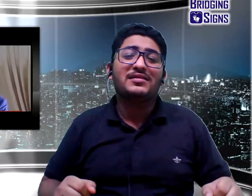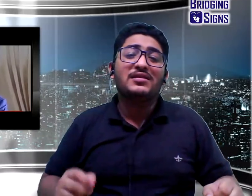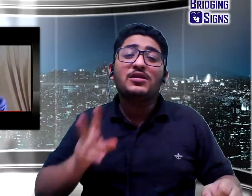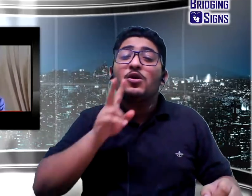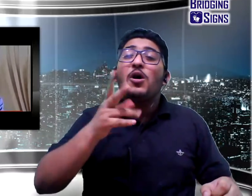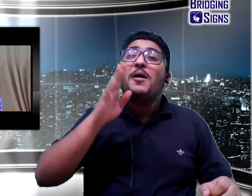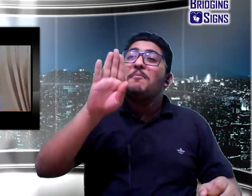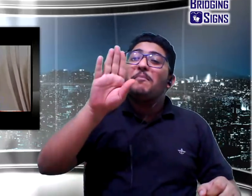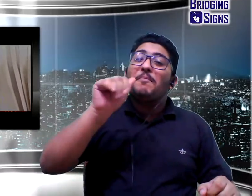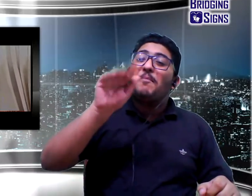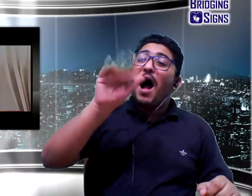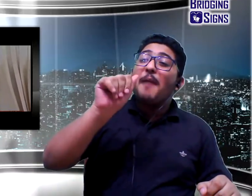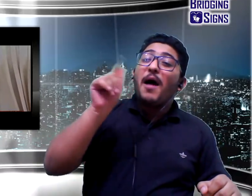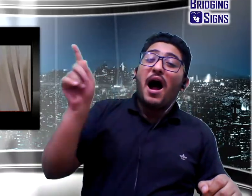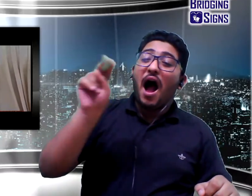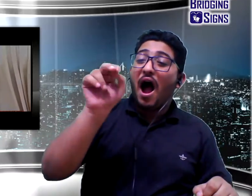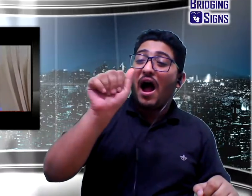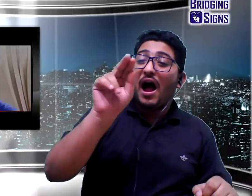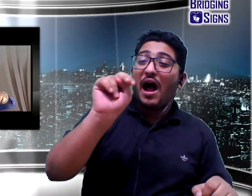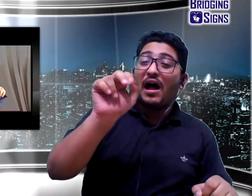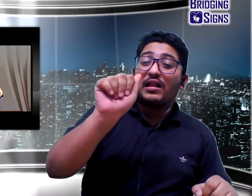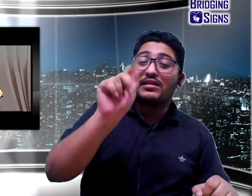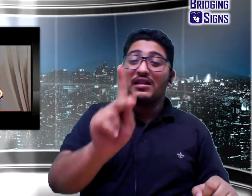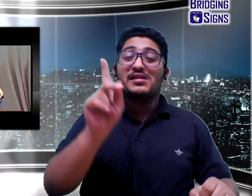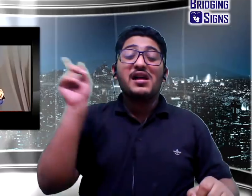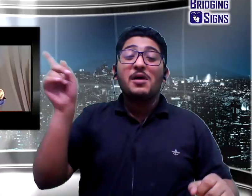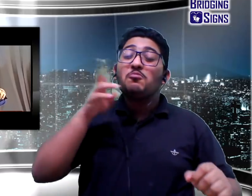ਇਹ ਬਾਬੇ ਦੀ ਮਿਹਰ ਨੇ ਕੀਤਾ,